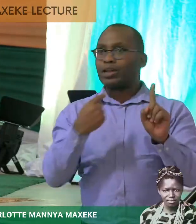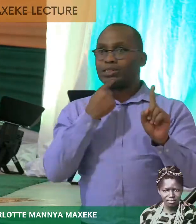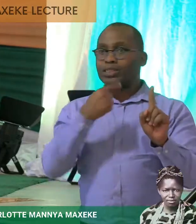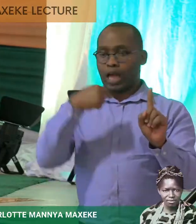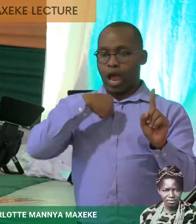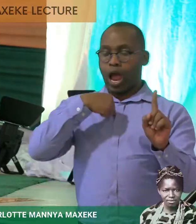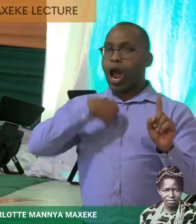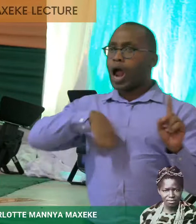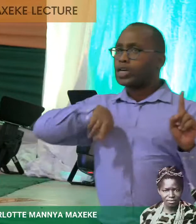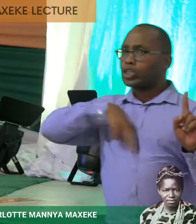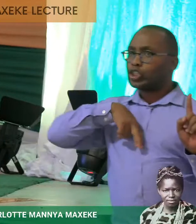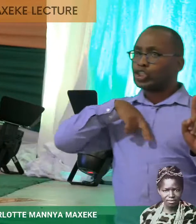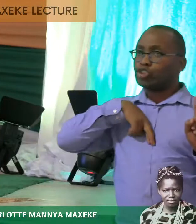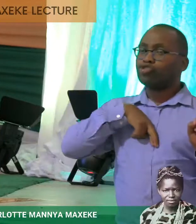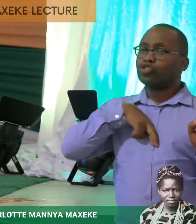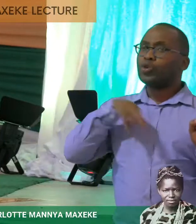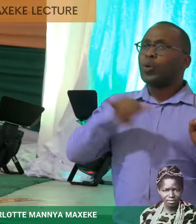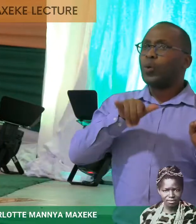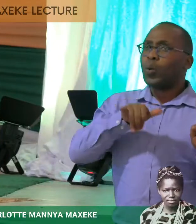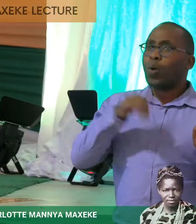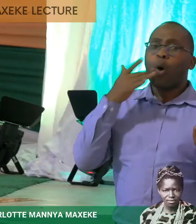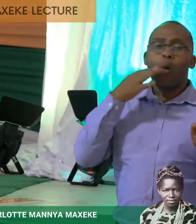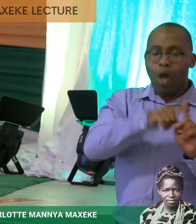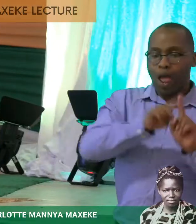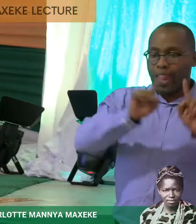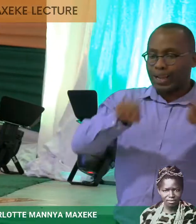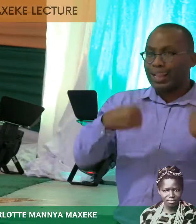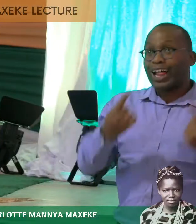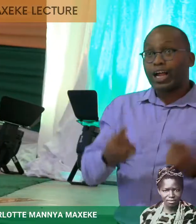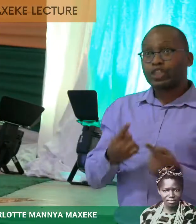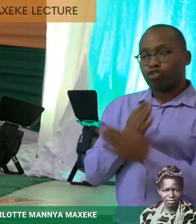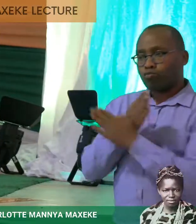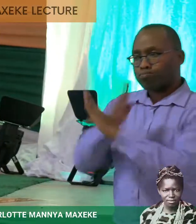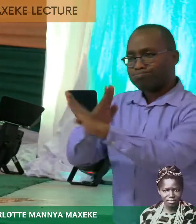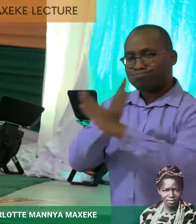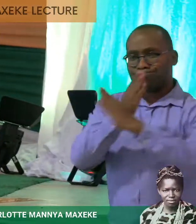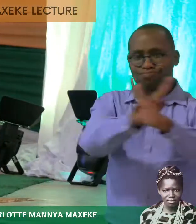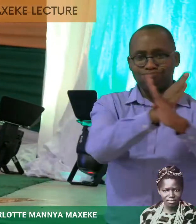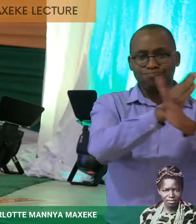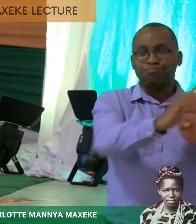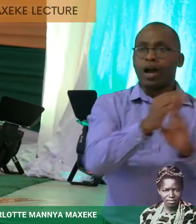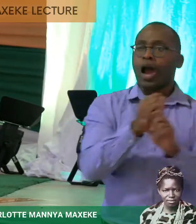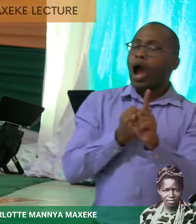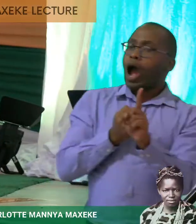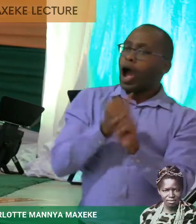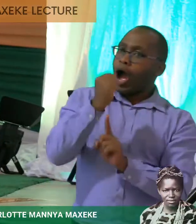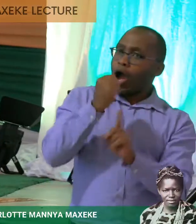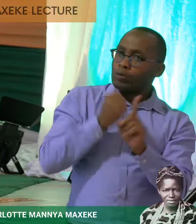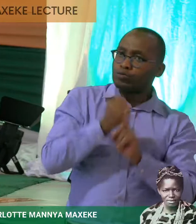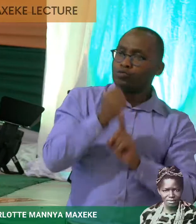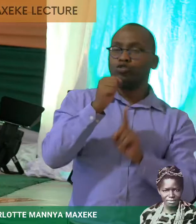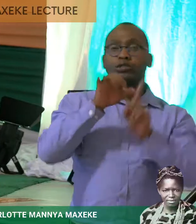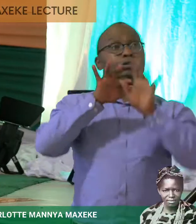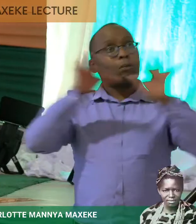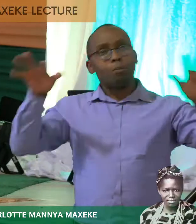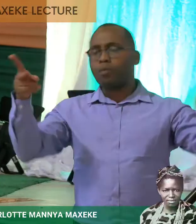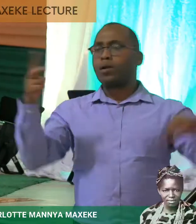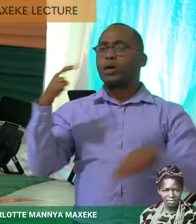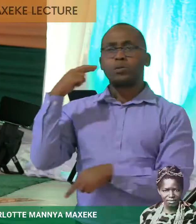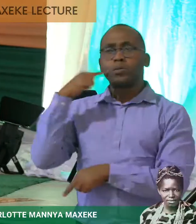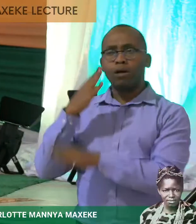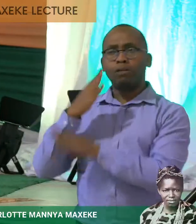amalungelo abaxhatshazwayo kuquka nokuma esidlangalaleni achase imeko